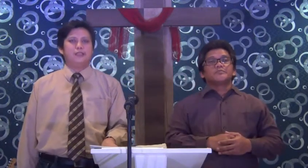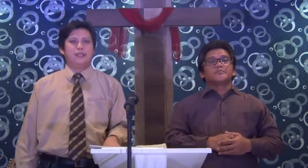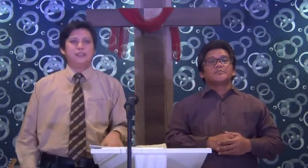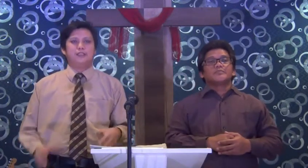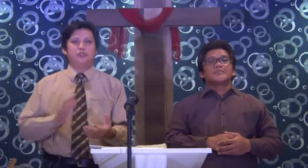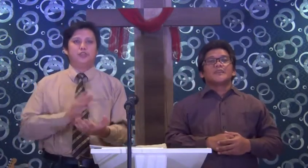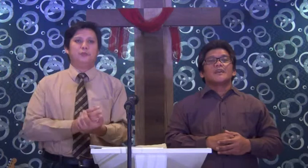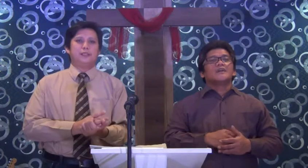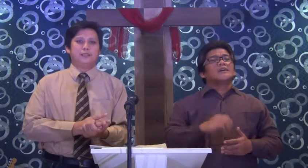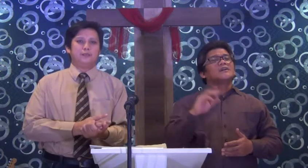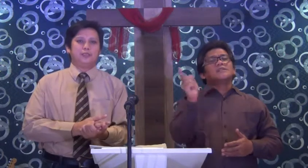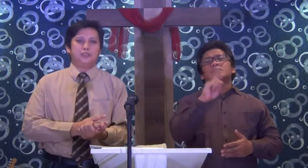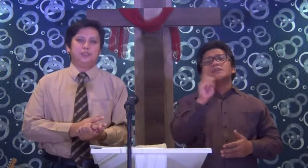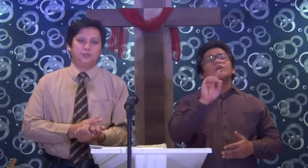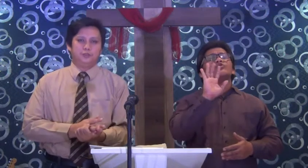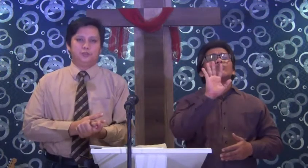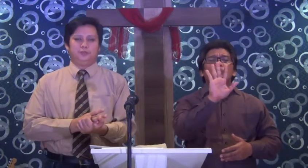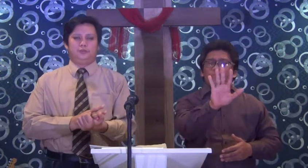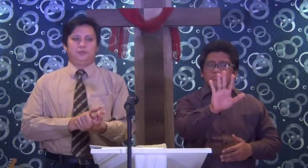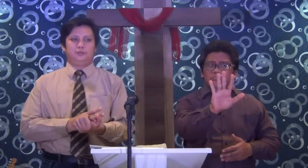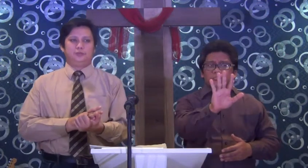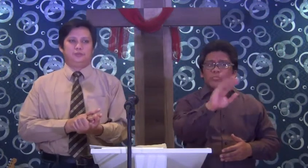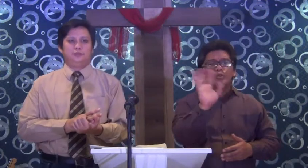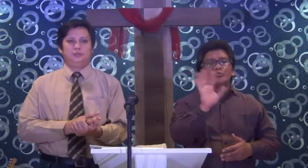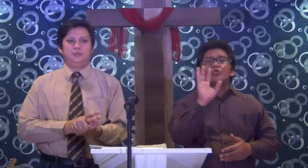Namun demikian tidak cukup hanya sampai di situ.